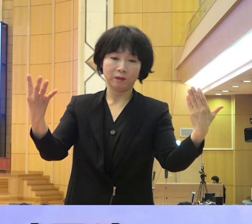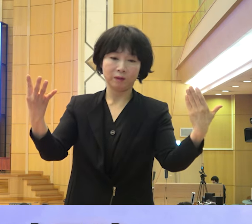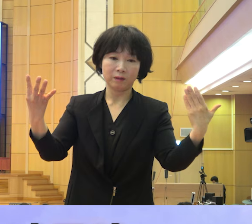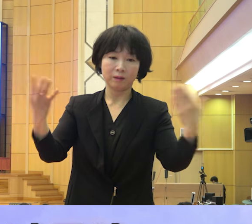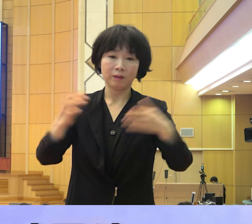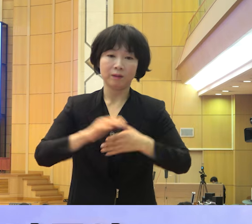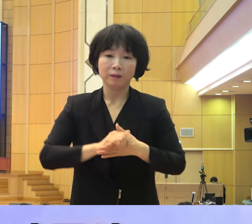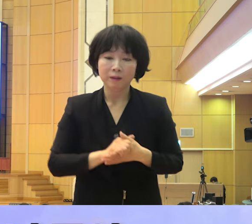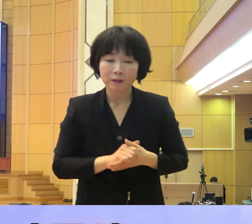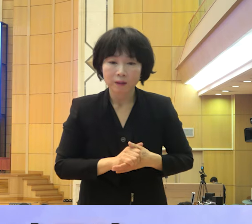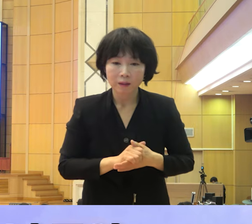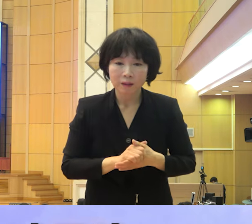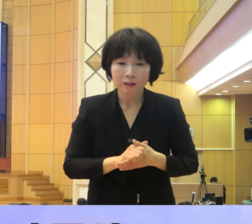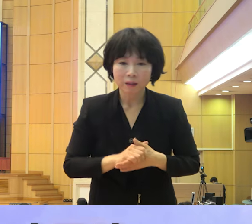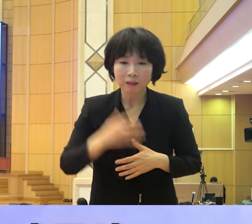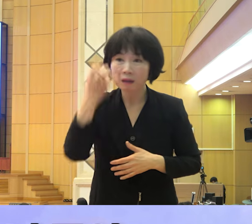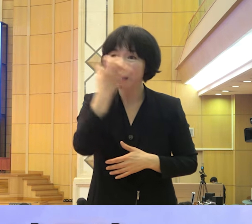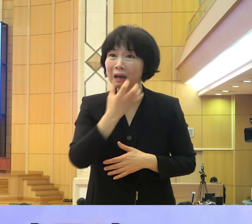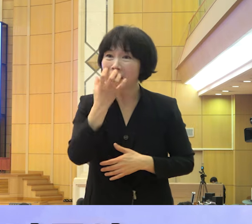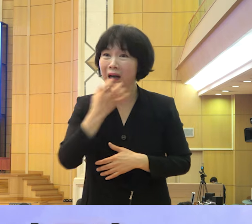빵 소리가 났어. 여자의